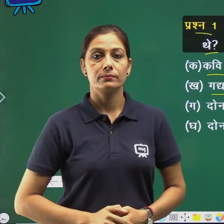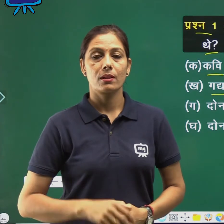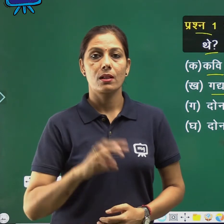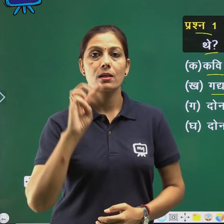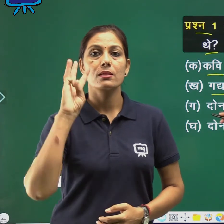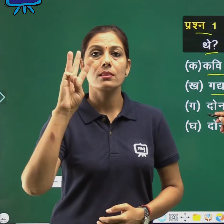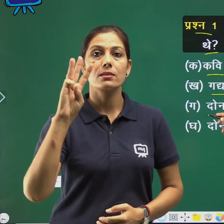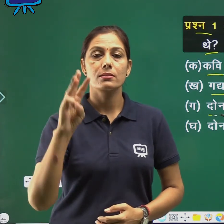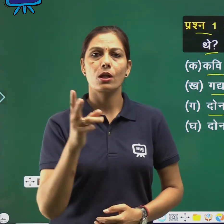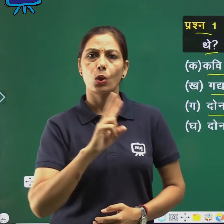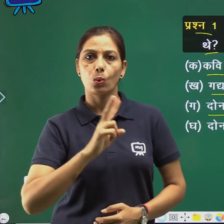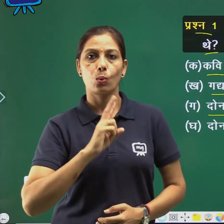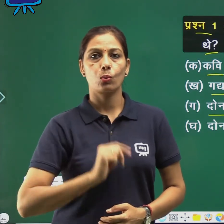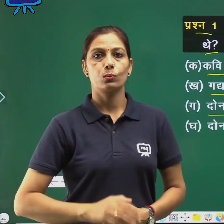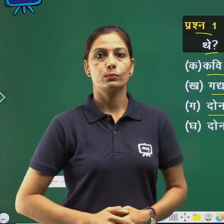तीसरा दोनों,